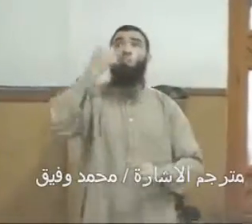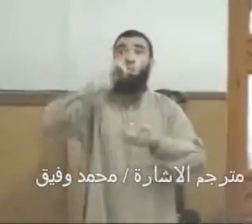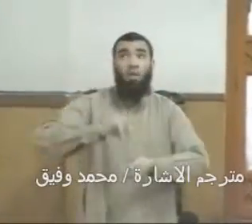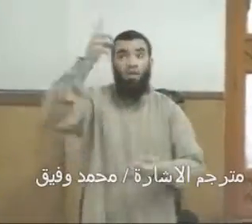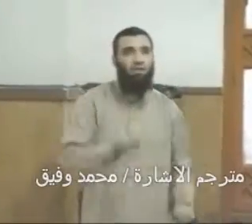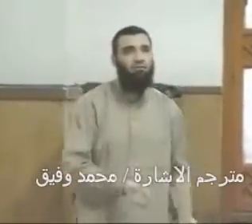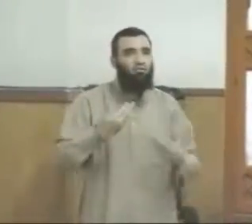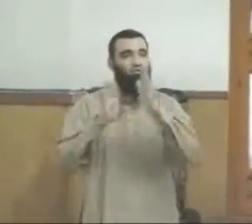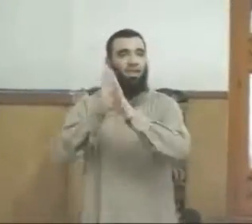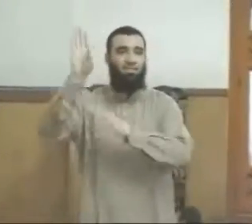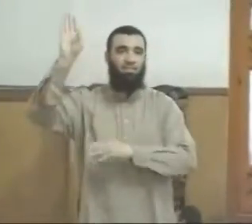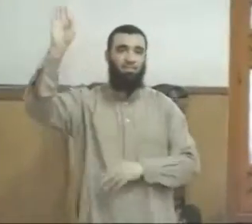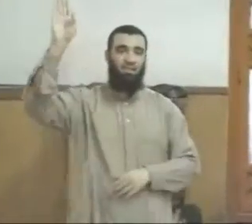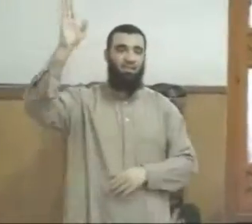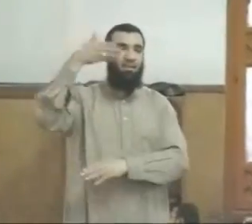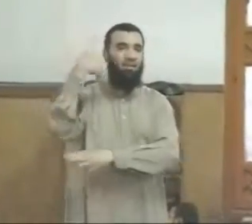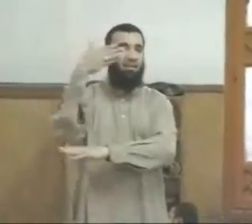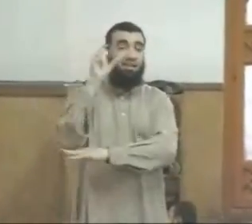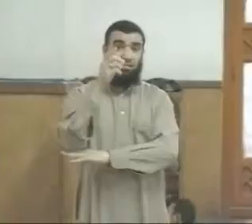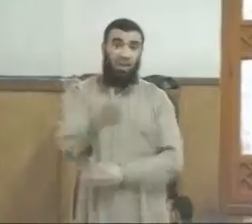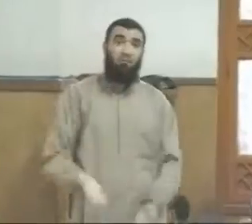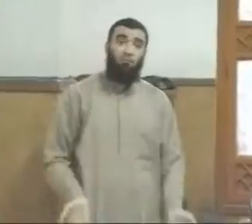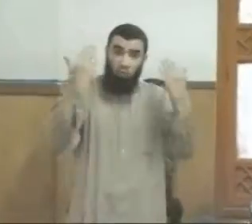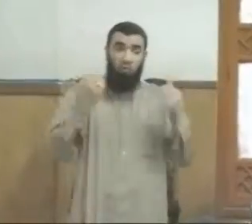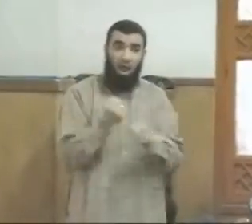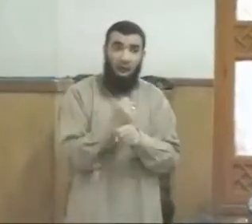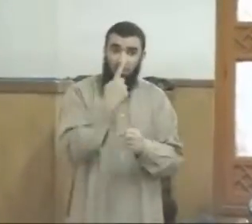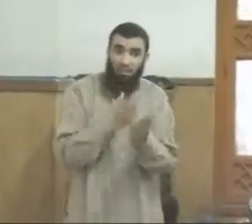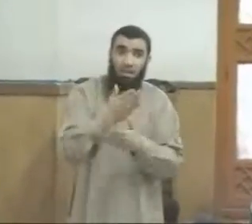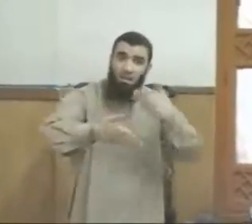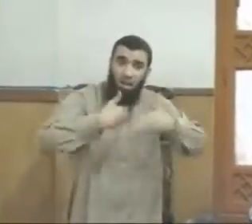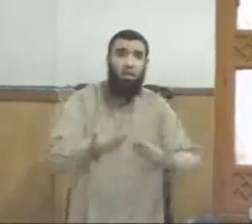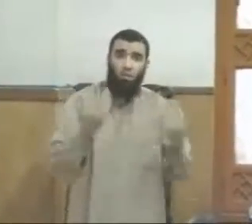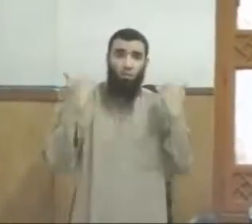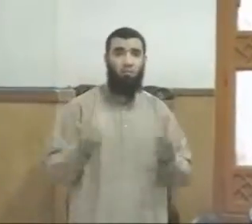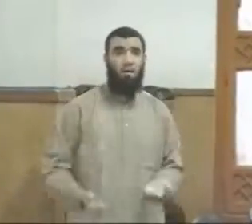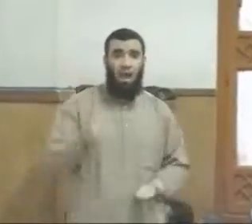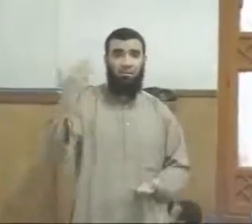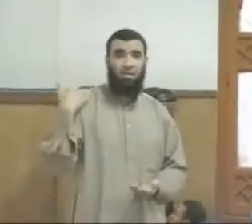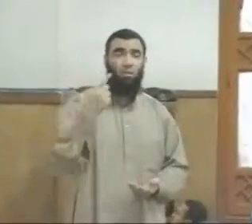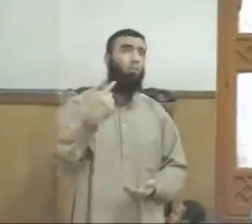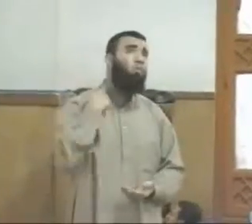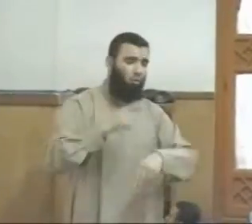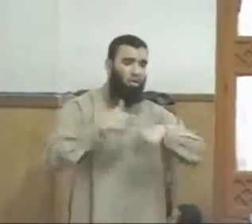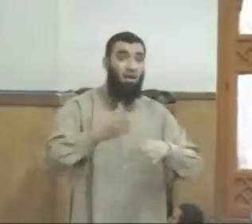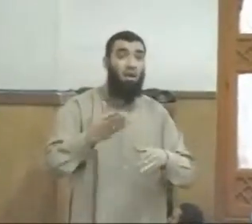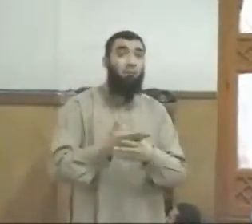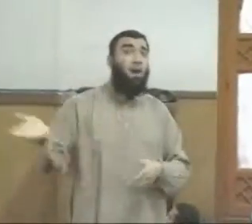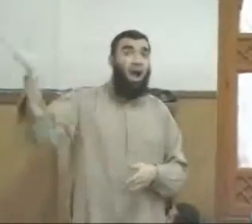ربكم ولترتفع راية الدين على أيديكم ويجعلكم الله